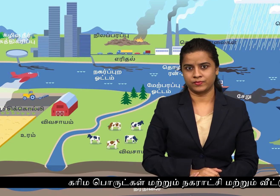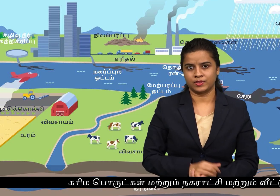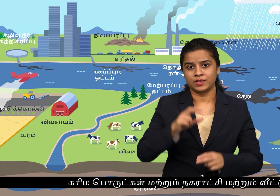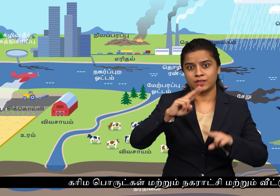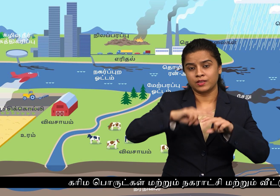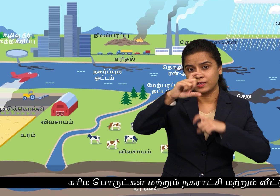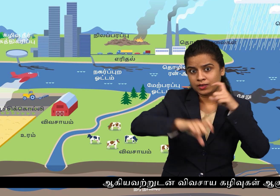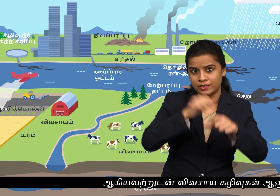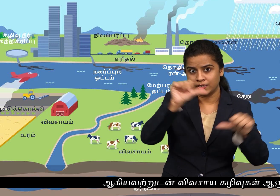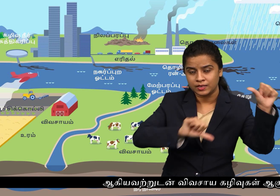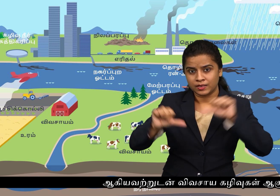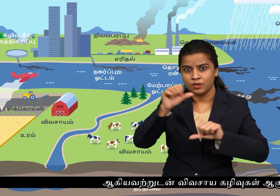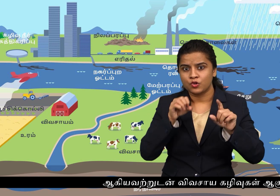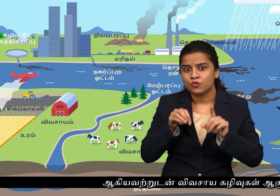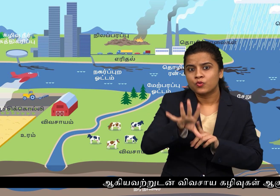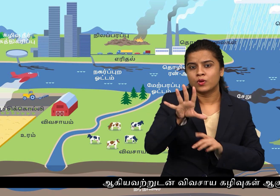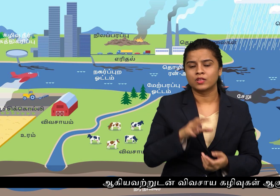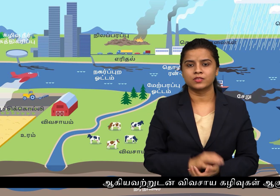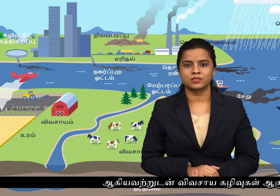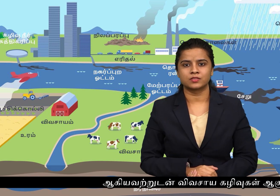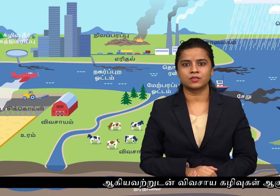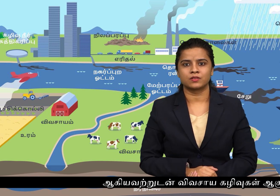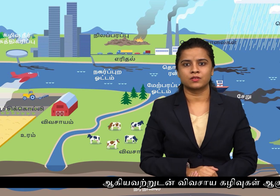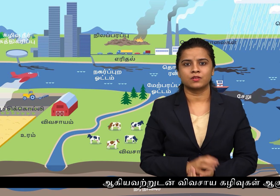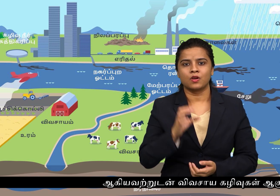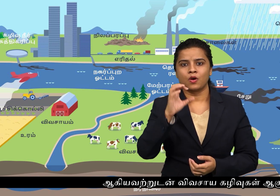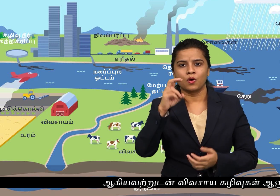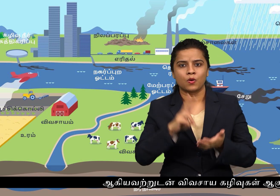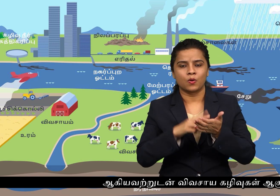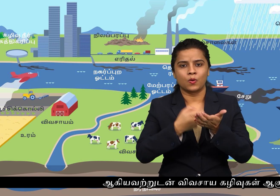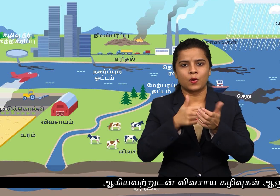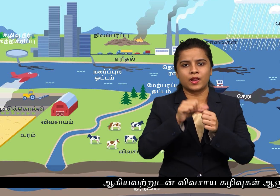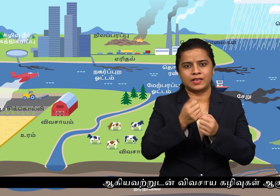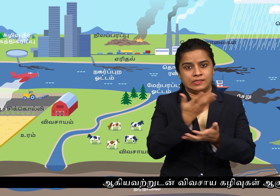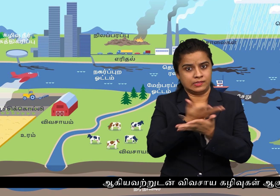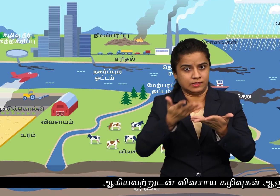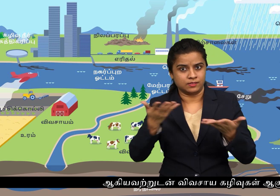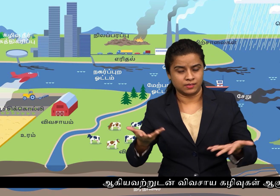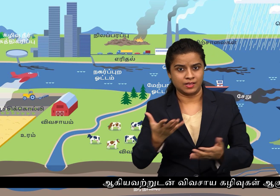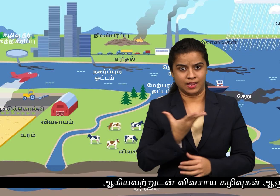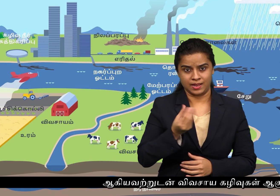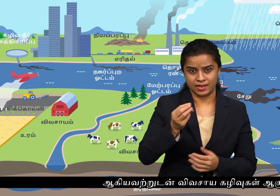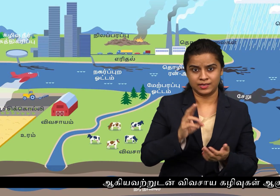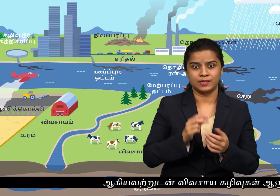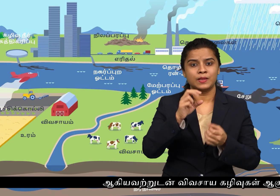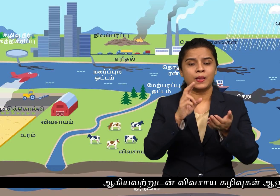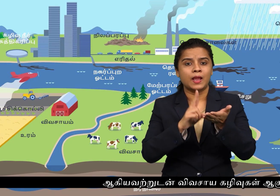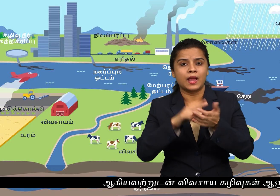வீட்டு கழிவுநீர் ஆகியவற்றுடன் விவசாய கழிவுகள் ஆகும். பரவும் நோய்கள் போன்ற நீர்வாழி நோய்கள்